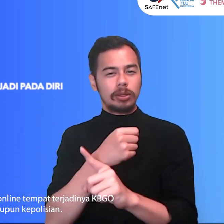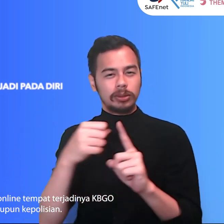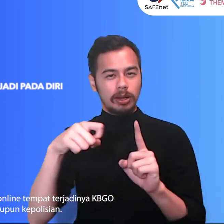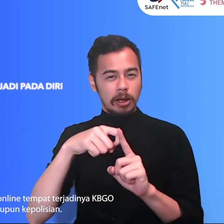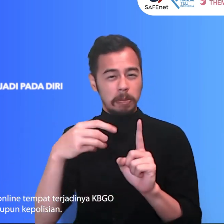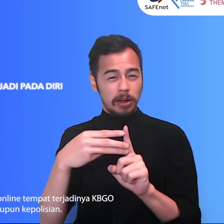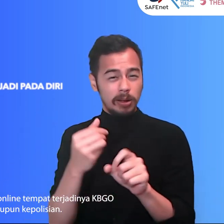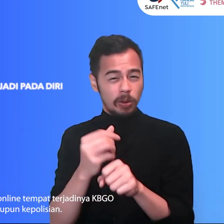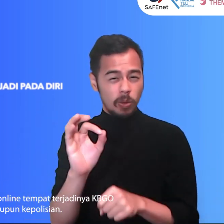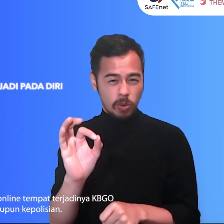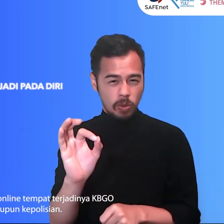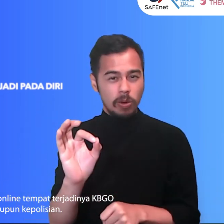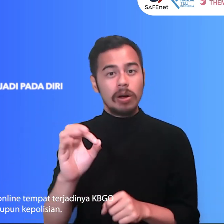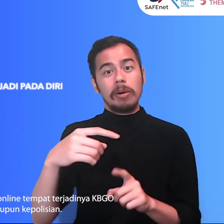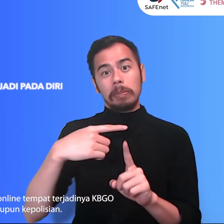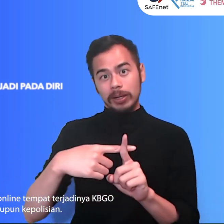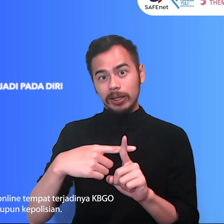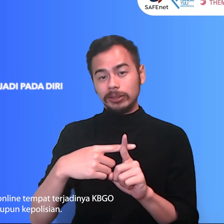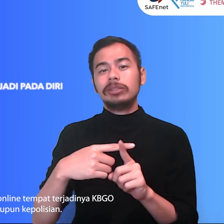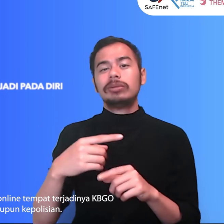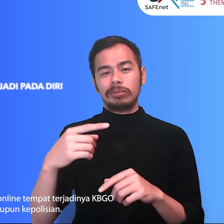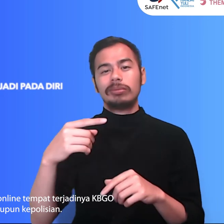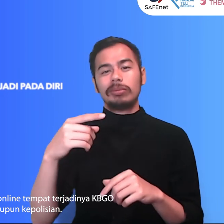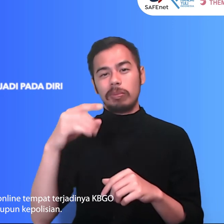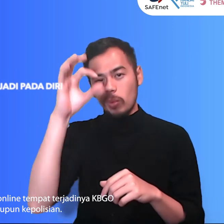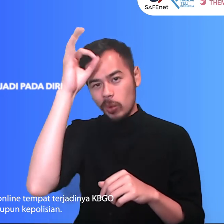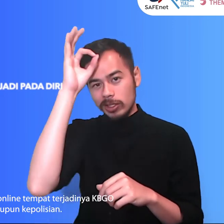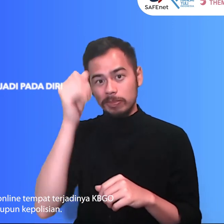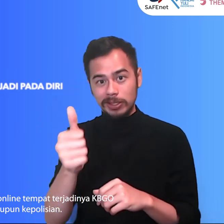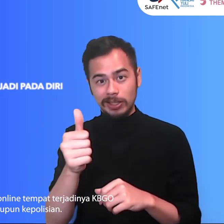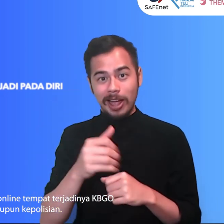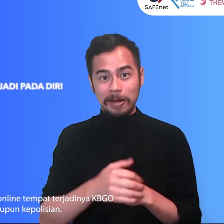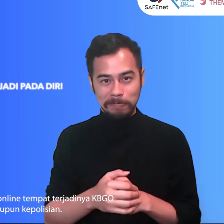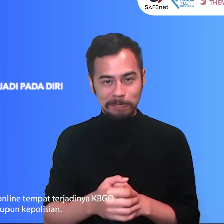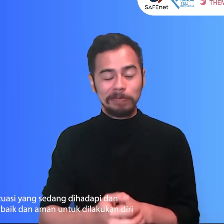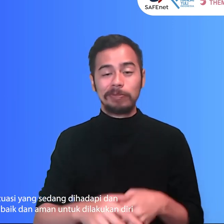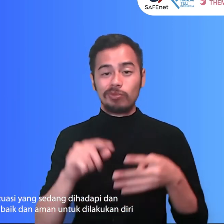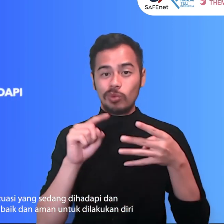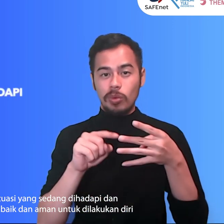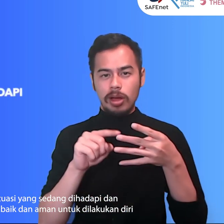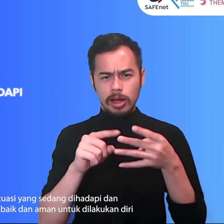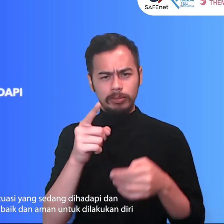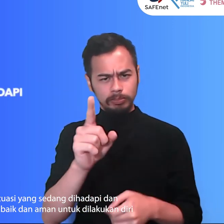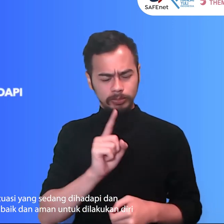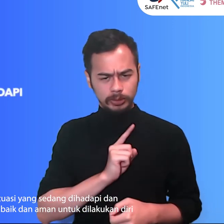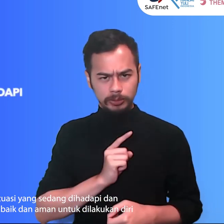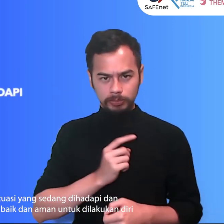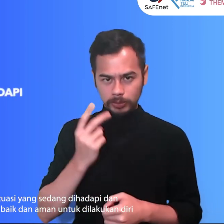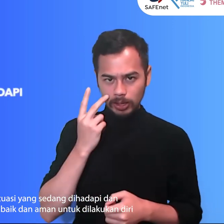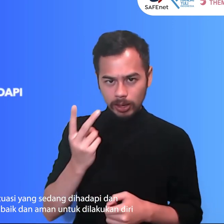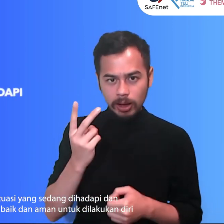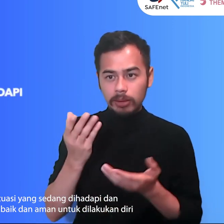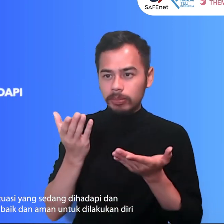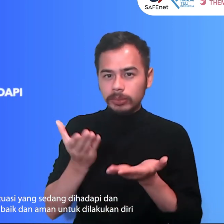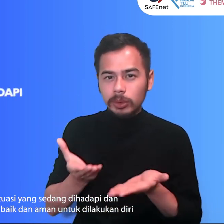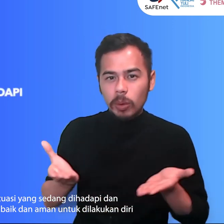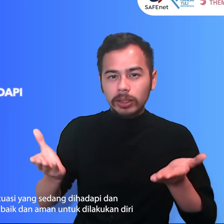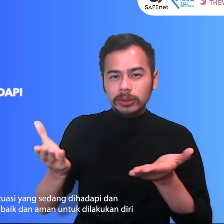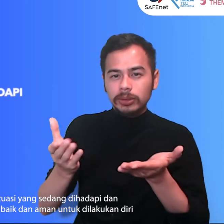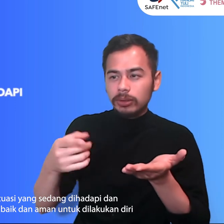pada pihak berwenang seperti platform online tempat terjadinya KB Geo ataupun kepolisian dua